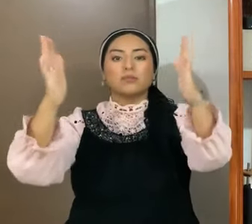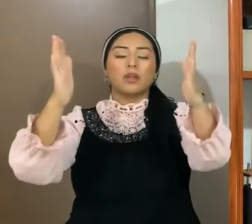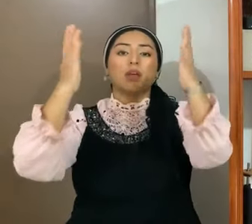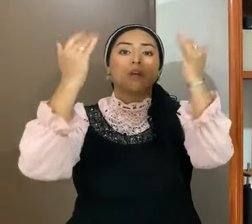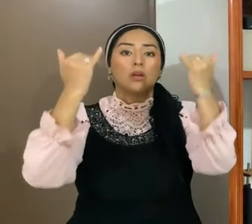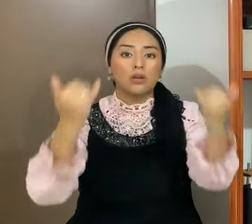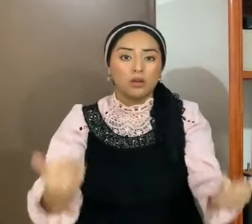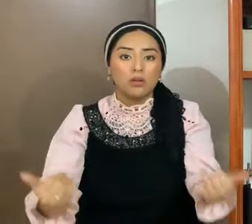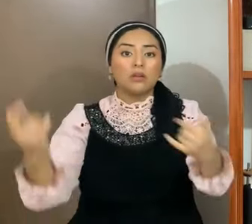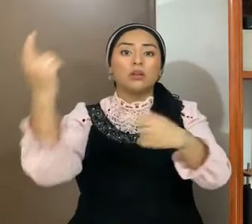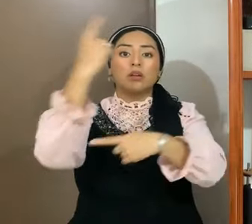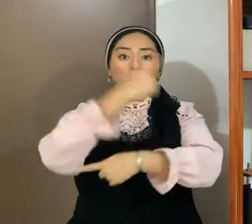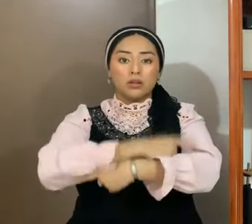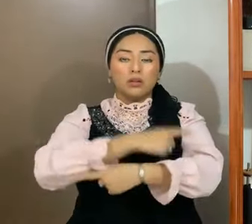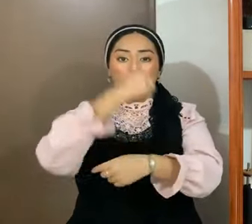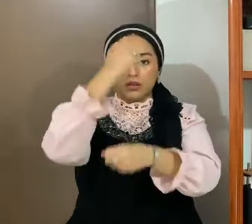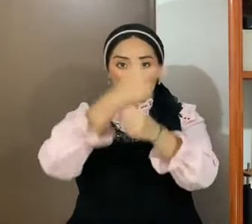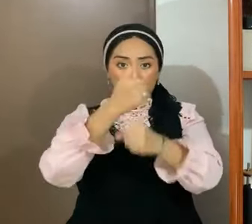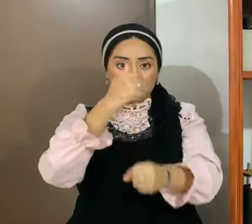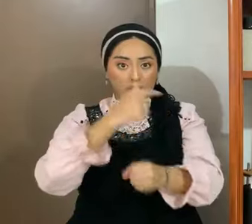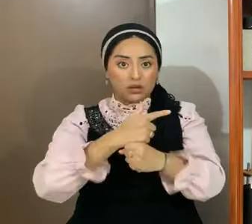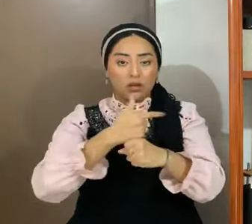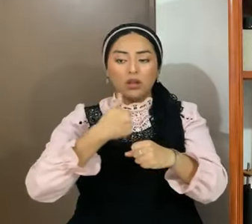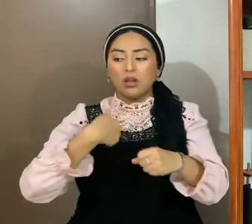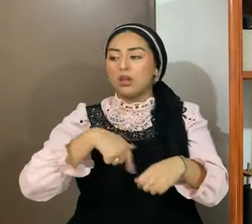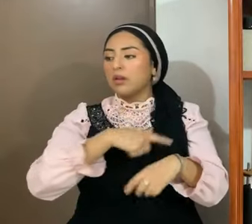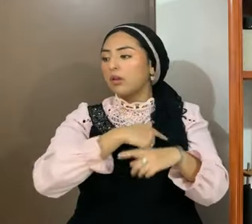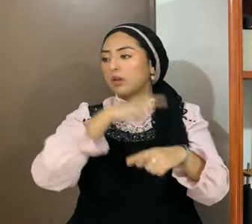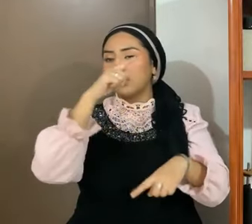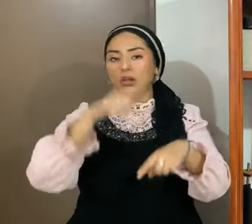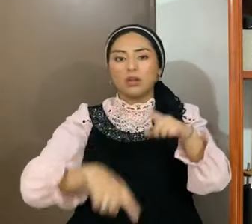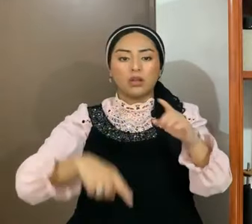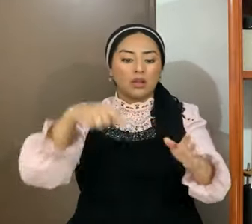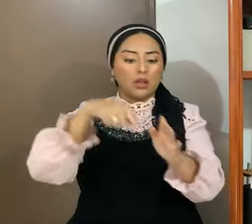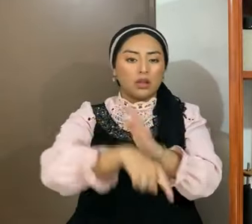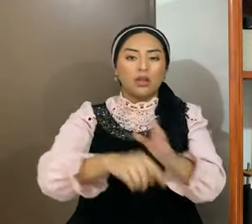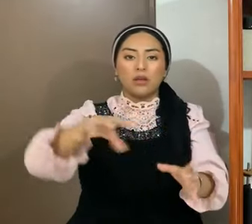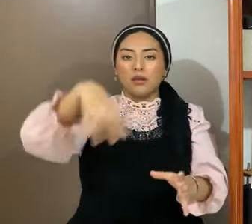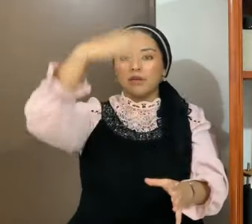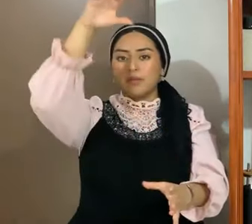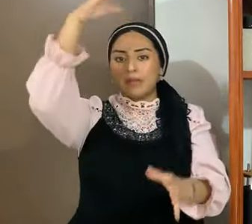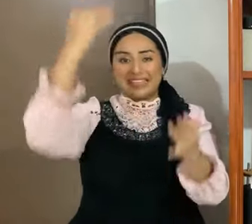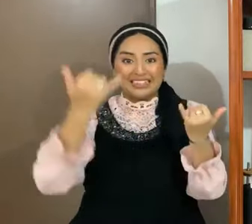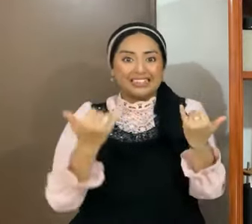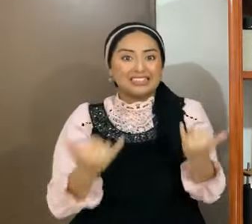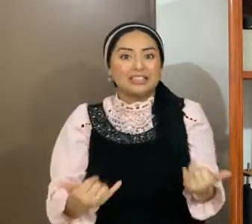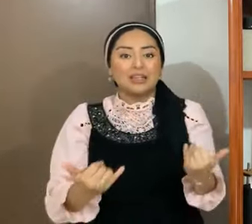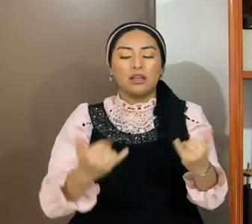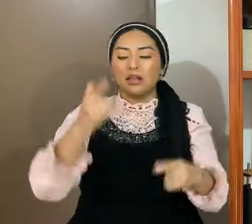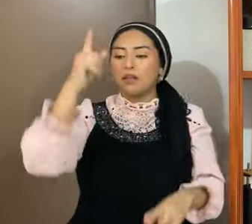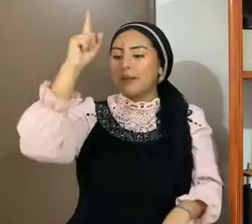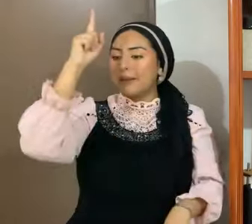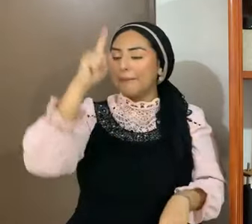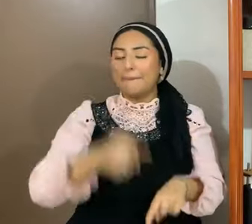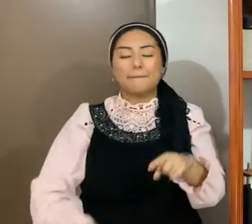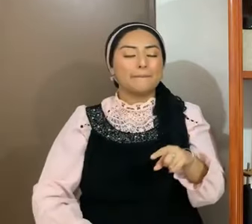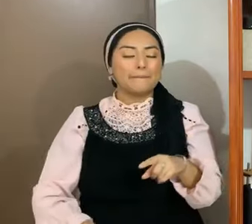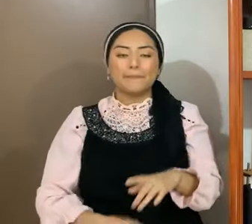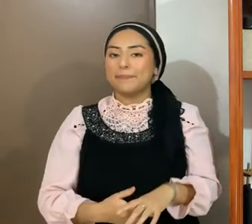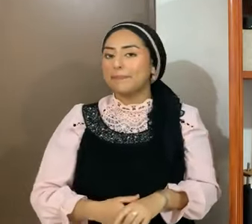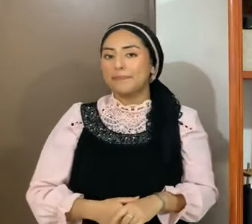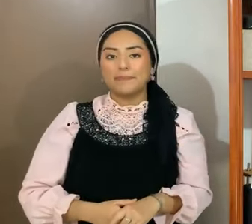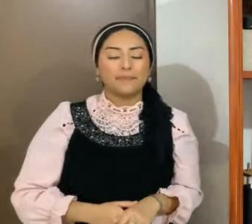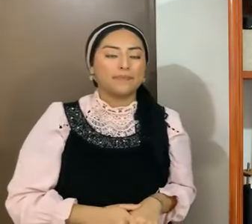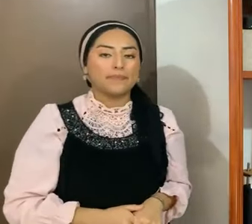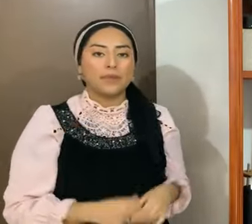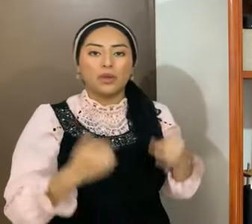Hoy, amados Sahim, no se pueden hacer sacrificios de ningún tipo. Hoy no se pueden